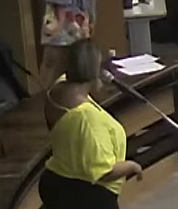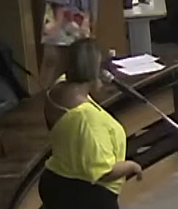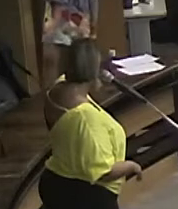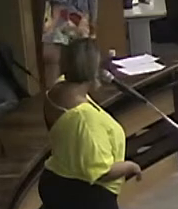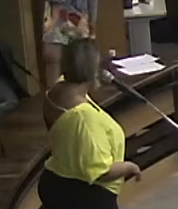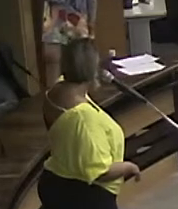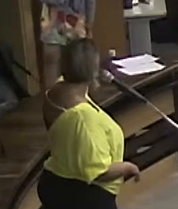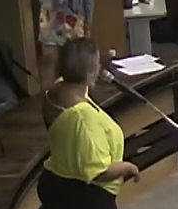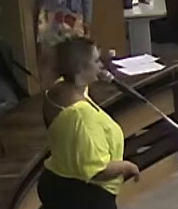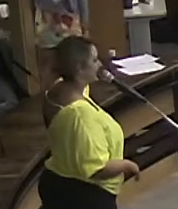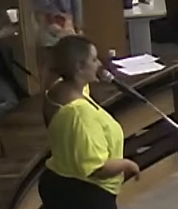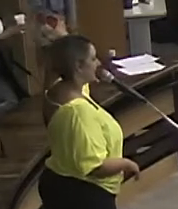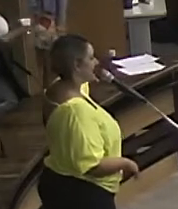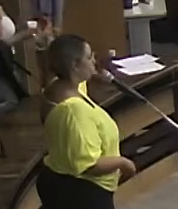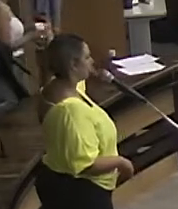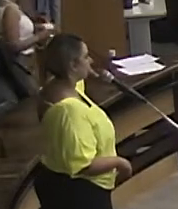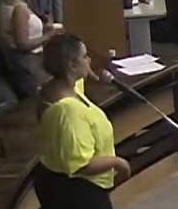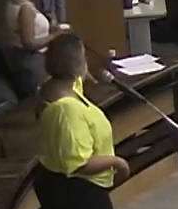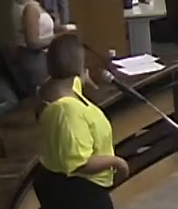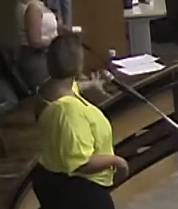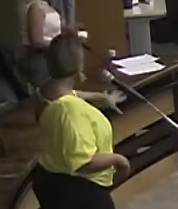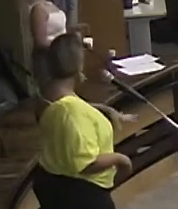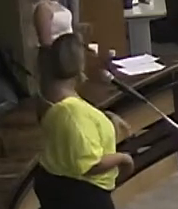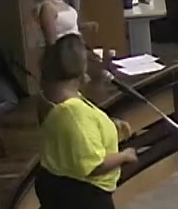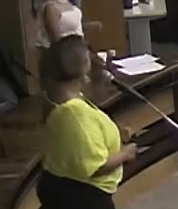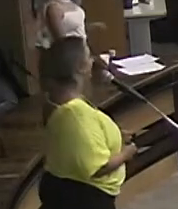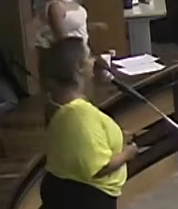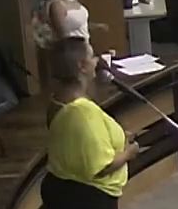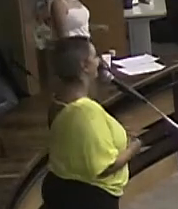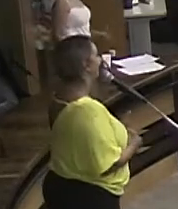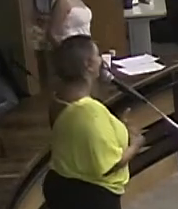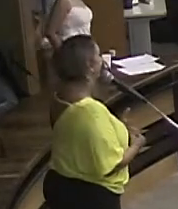por nada. Olha lá, aprendeu na marra.